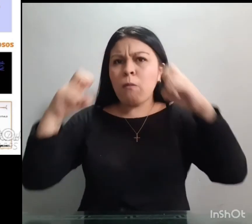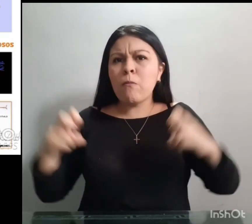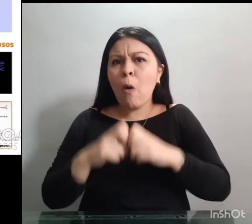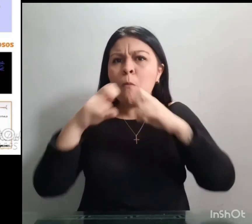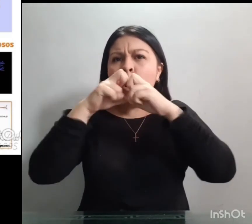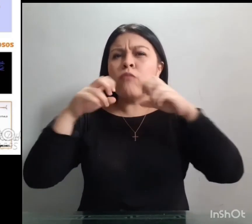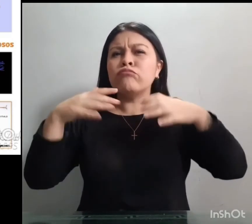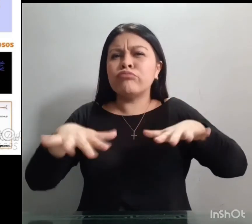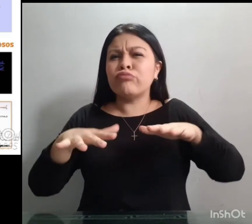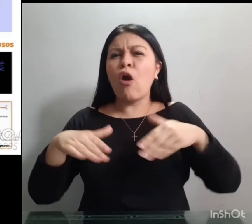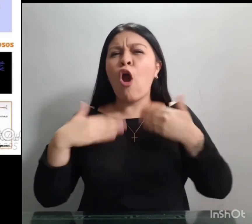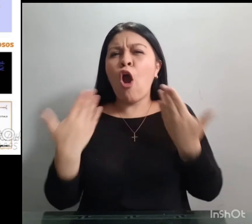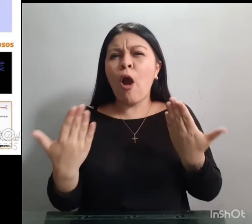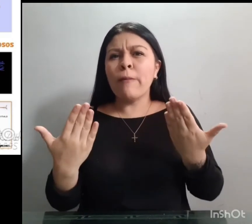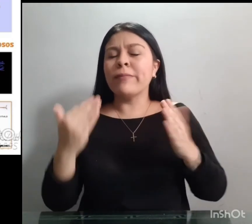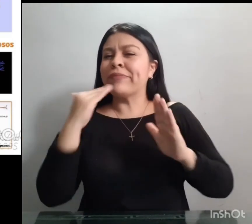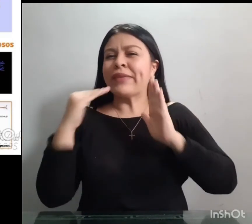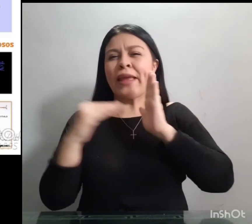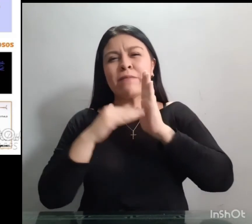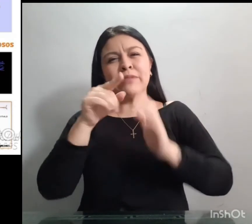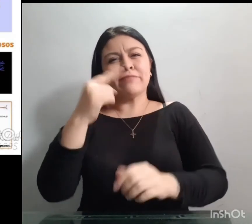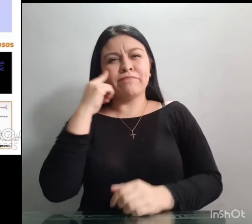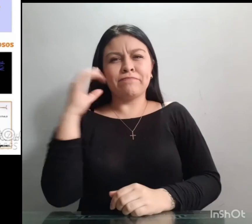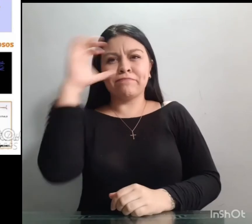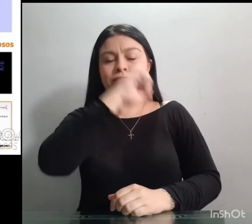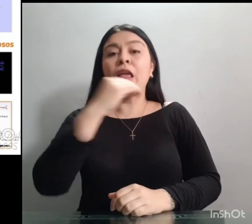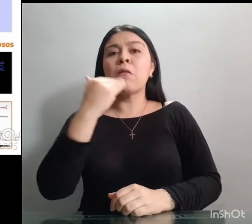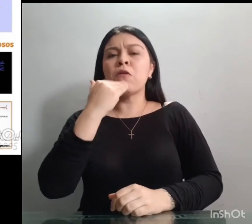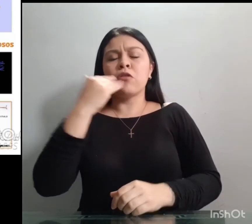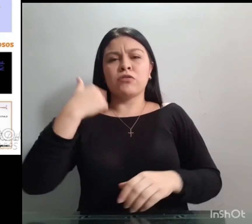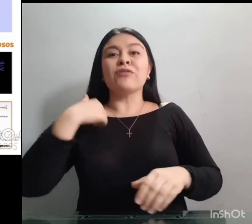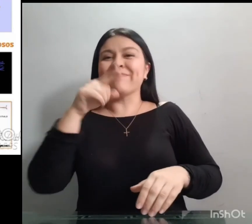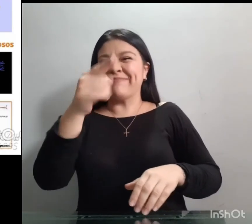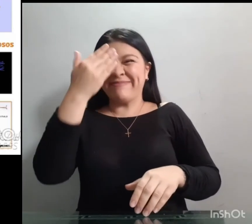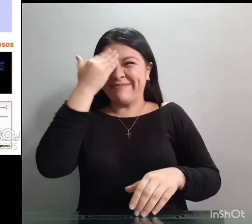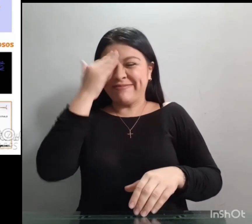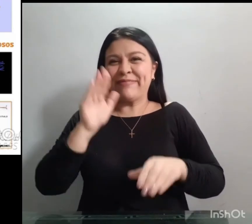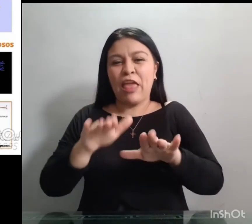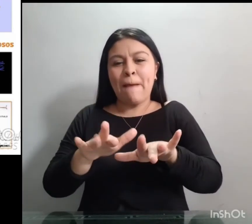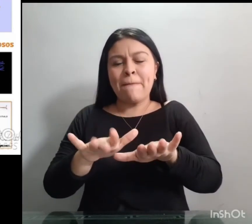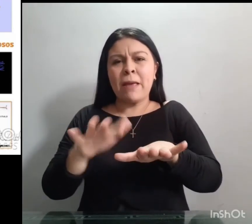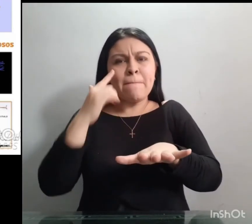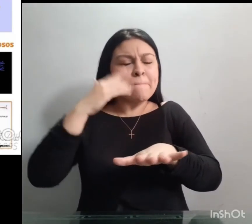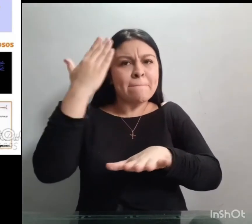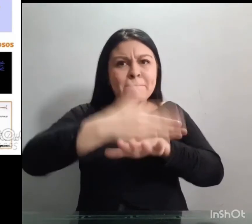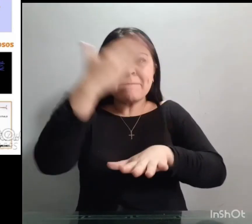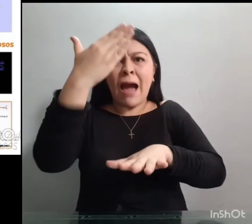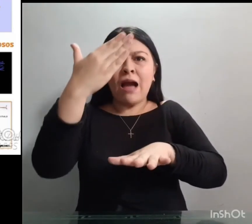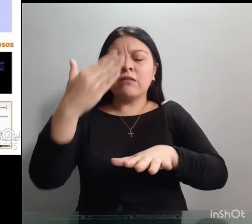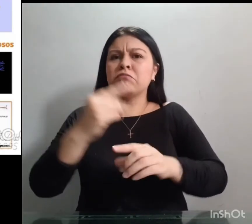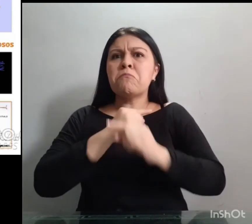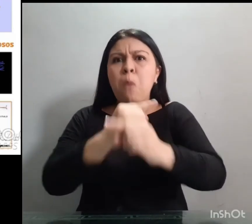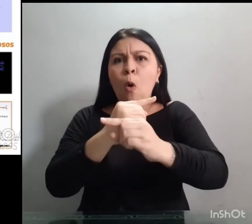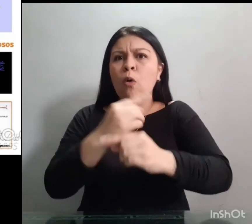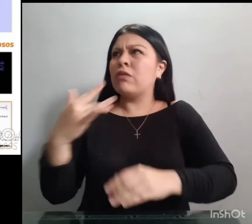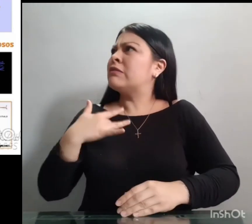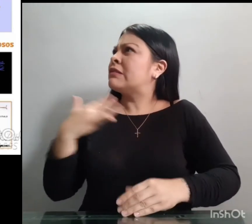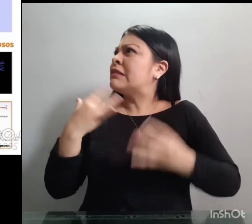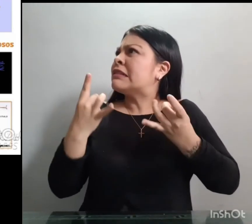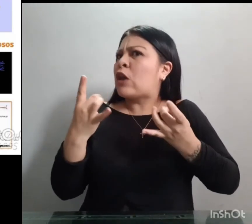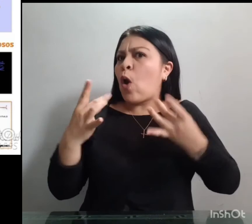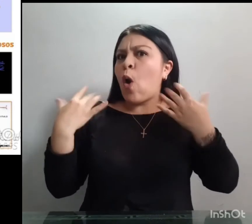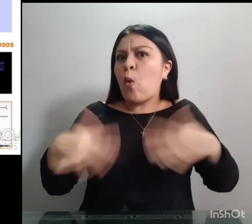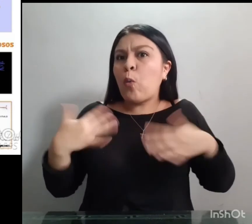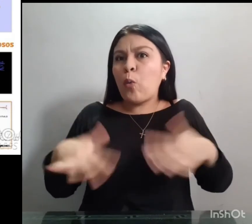Por ejemplo, si alguien se golpea el dedo del pie, siente inmediatamente el dolor. El